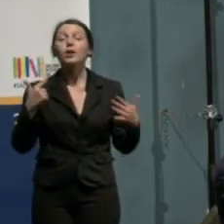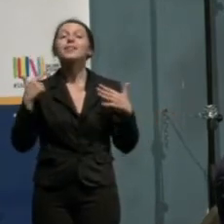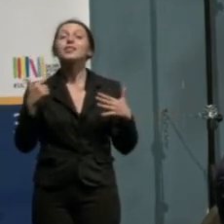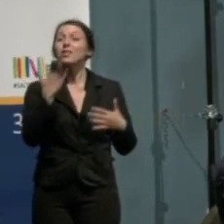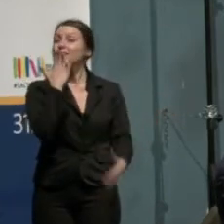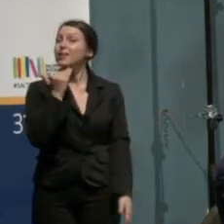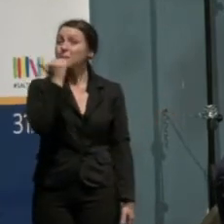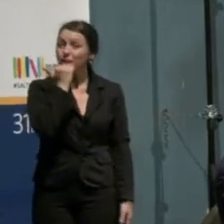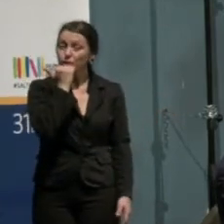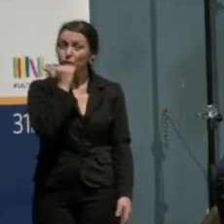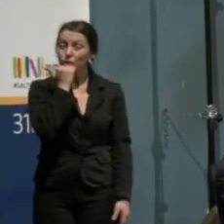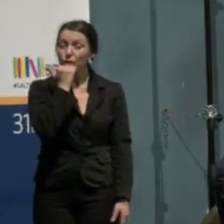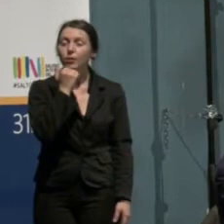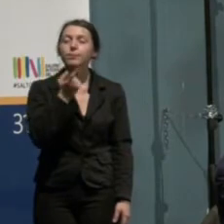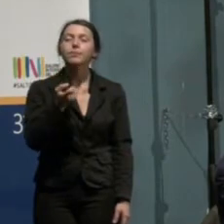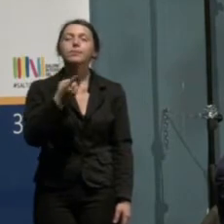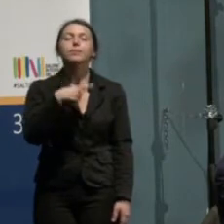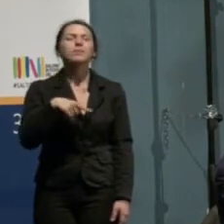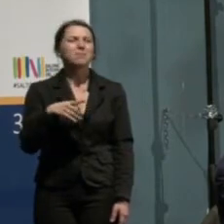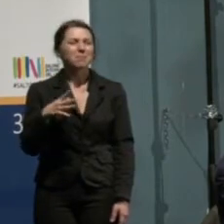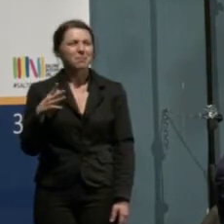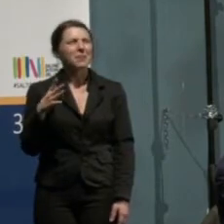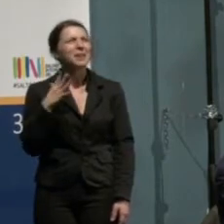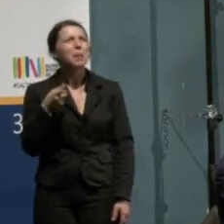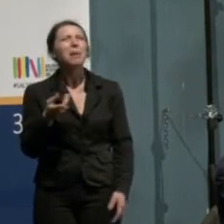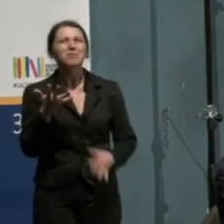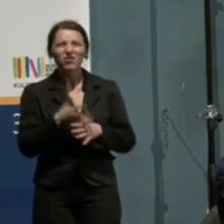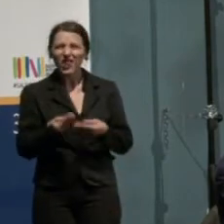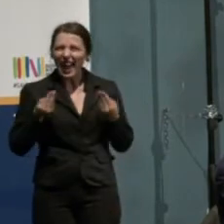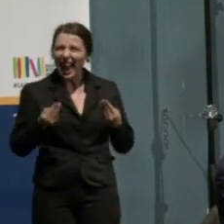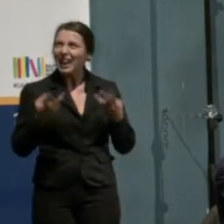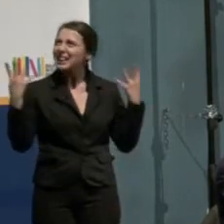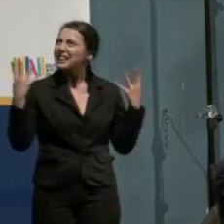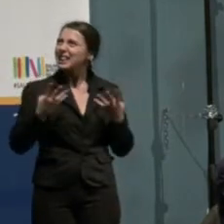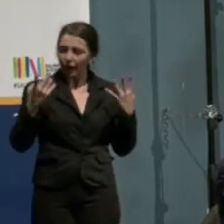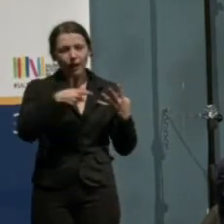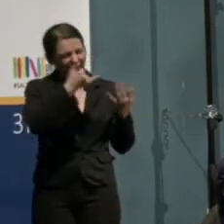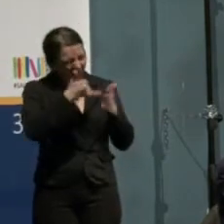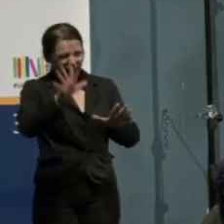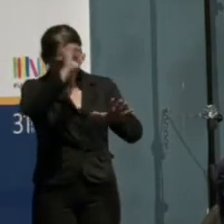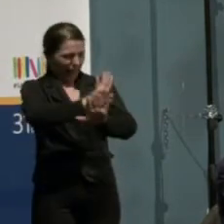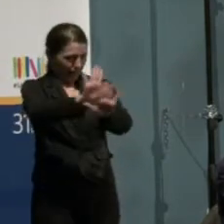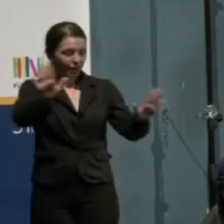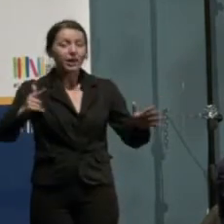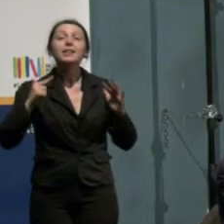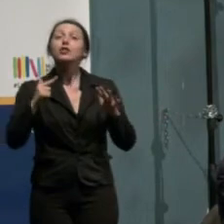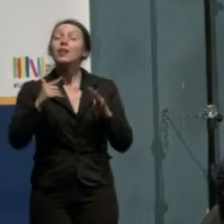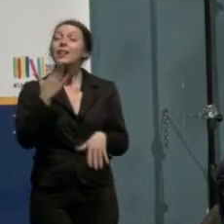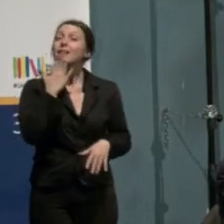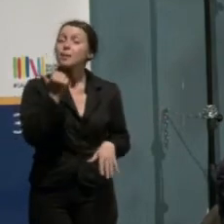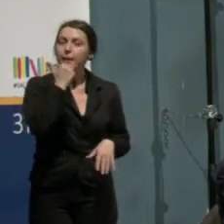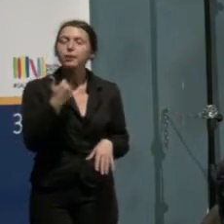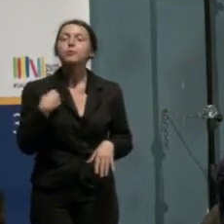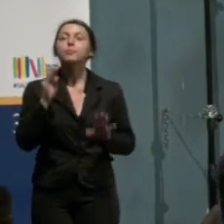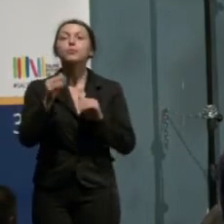maggio facciamo una cosa dici apparentemente ora cosa c'entra con tutto quello che abbiamo detto alla fine lo capirete 17 di maggio abbiamo